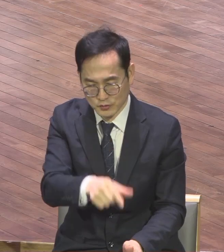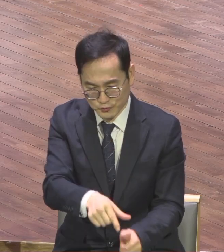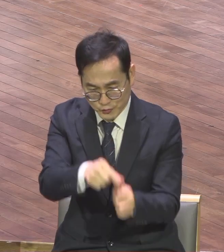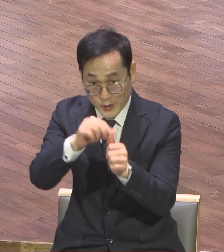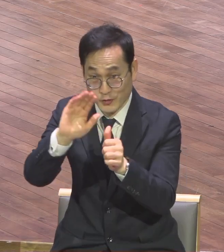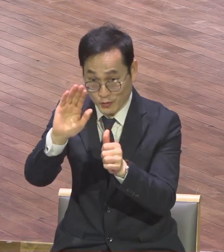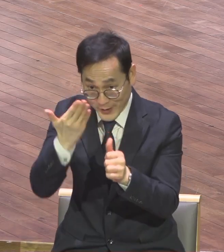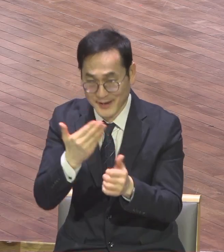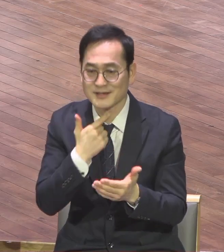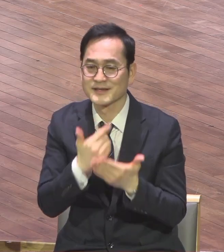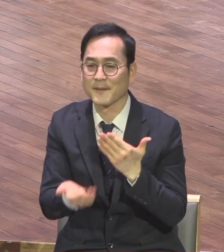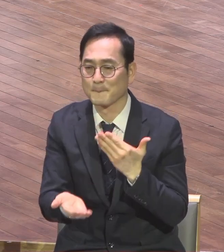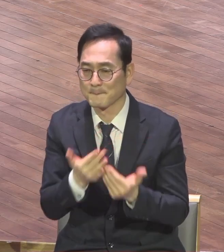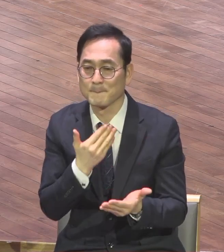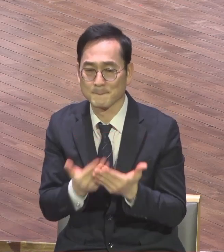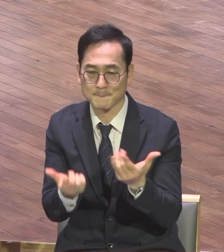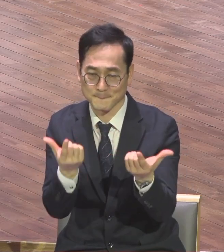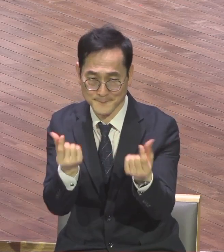하게 된다.